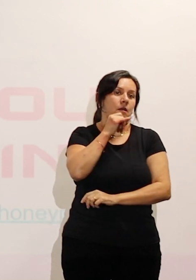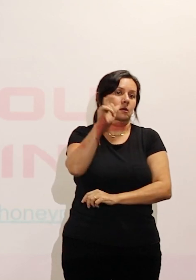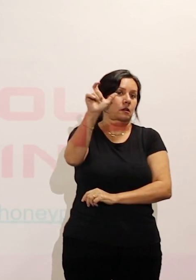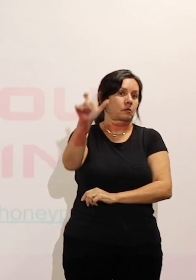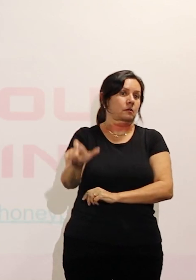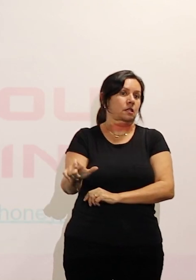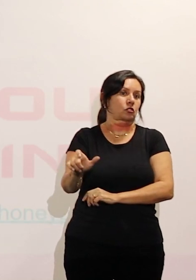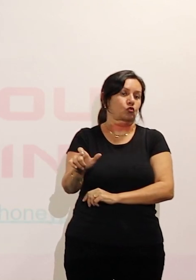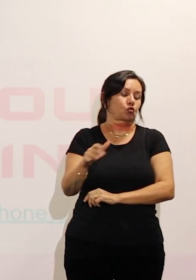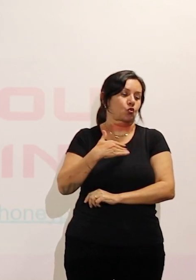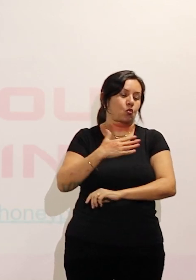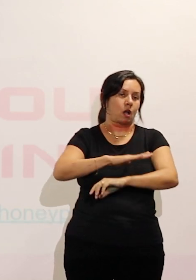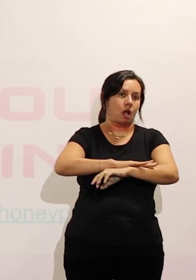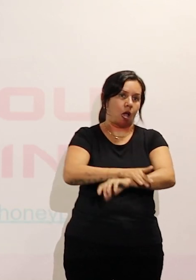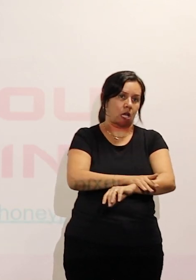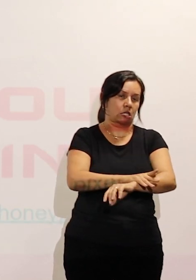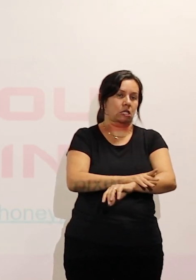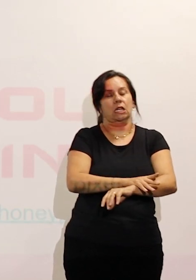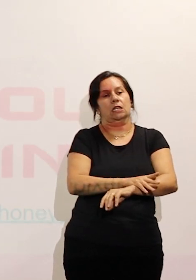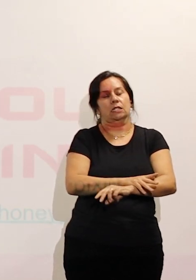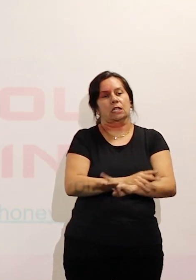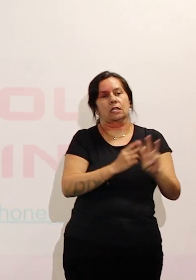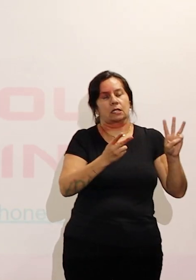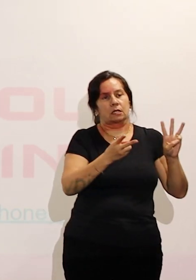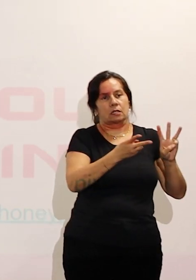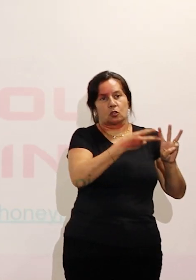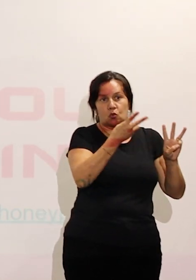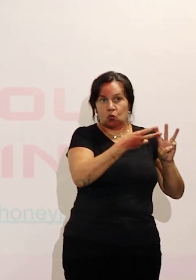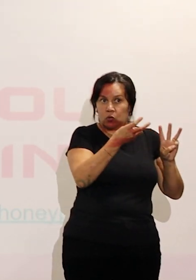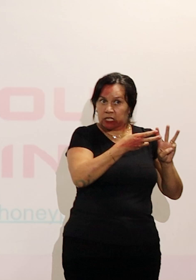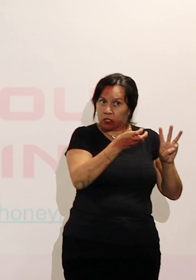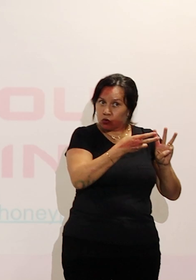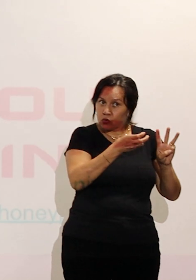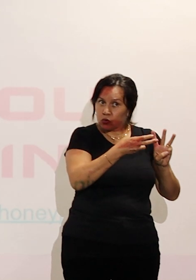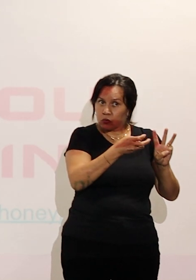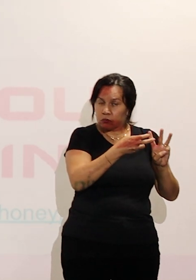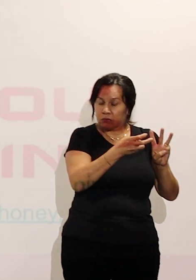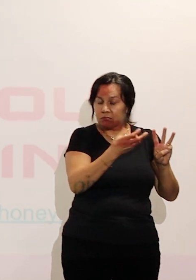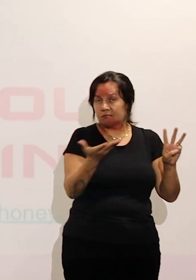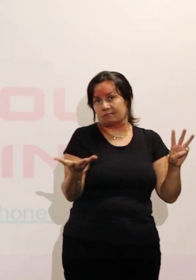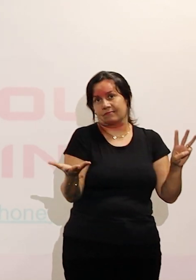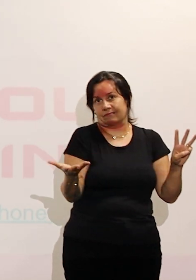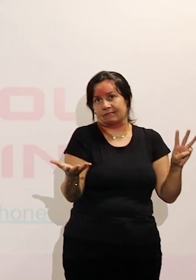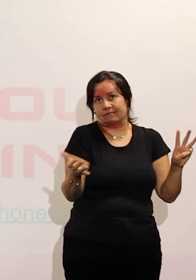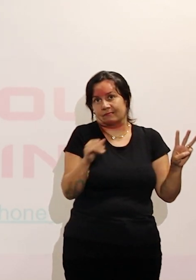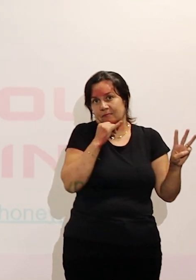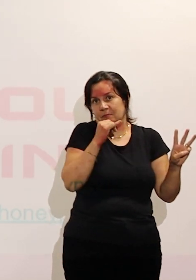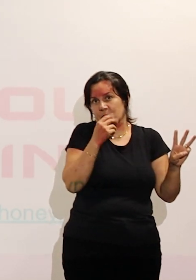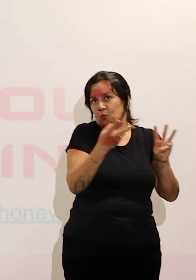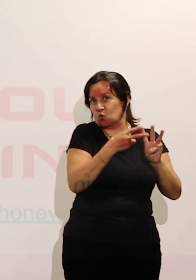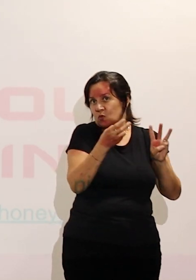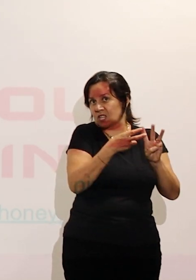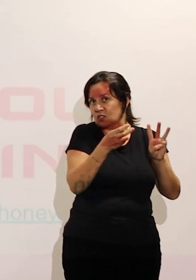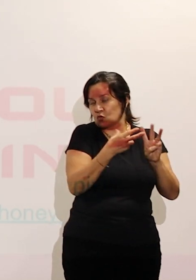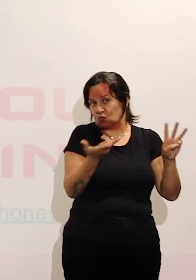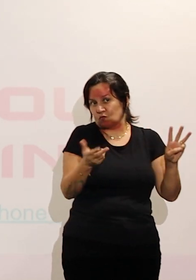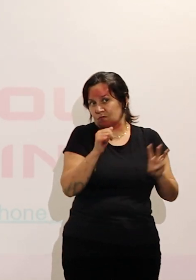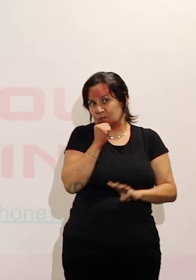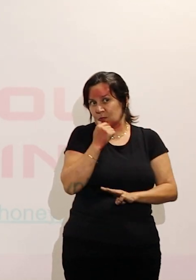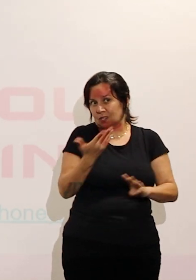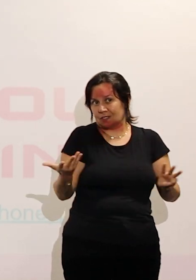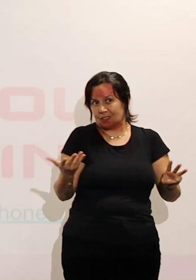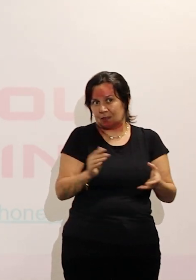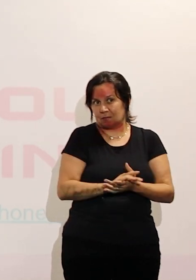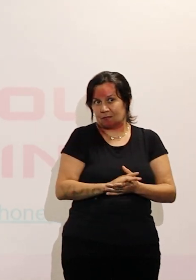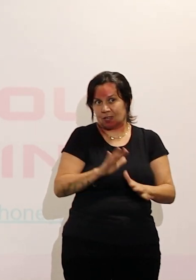ela vem de uma etnia indígena, por exemplo. Então assim, ela pode vir para a cidade grande, mas ela continua tendo as raízes dela, mesmo